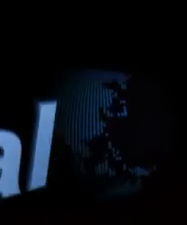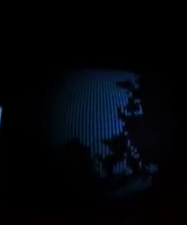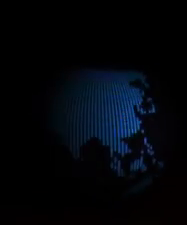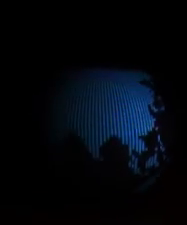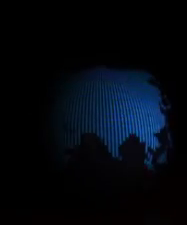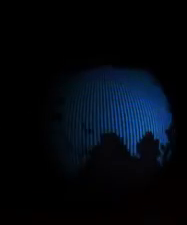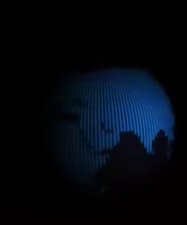¡Gracias!